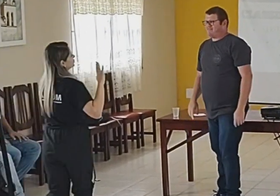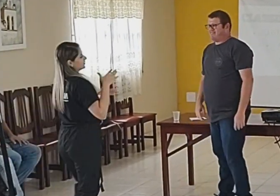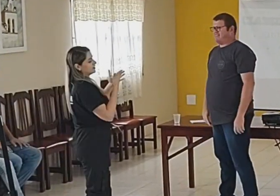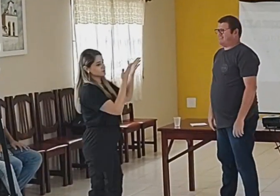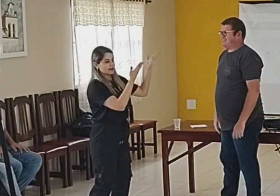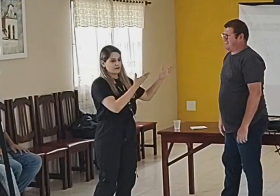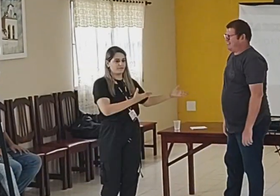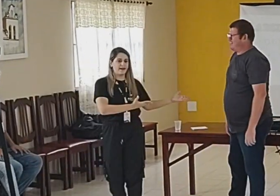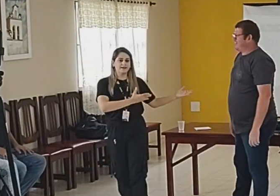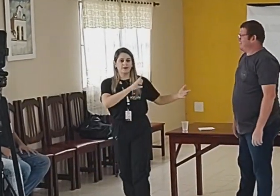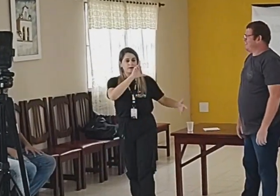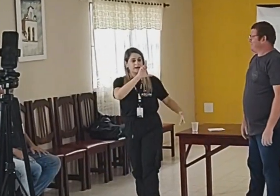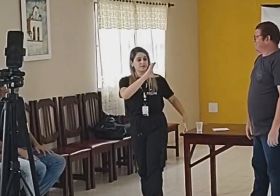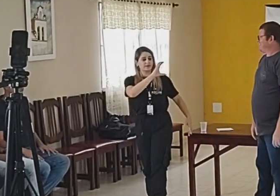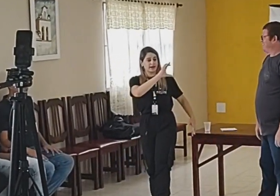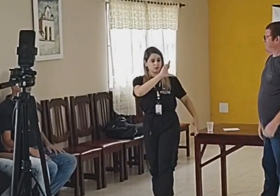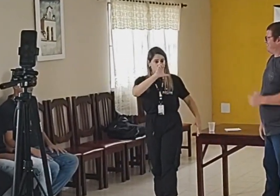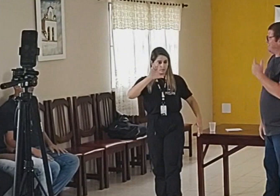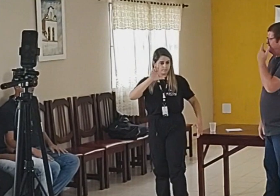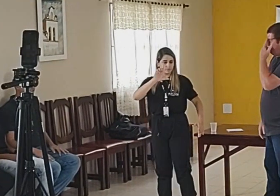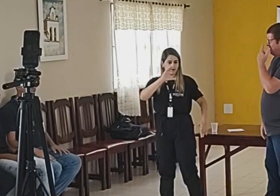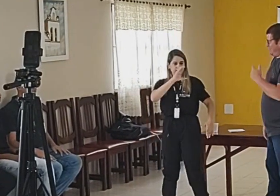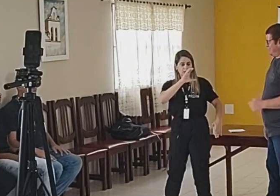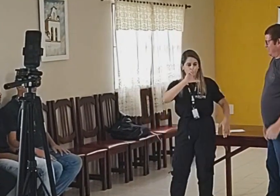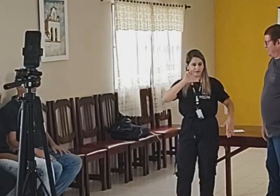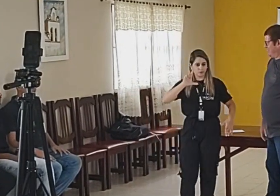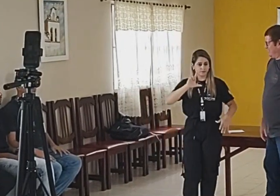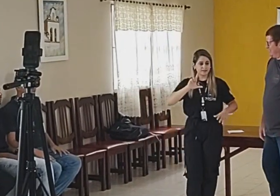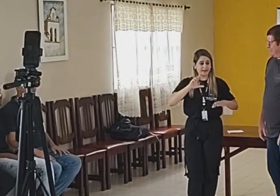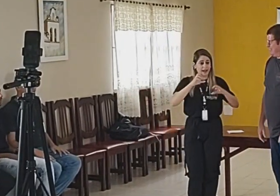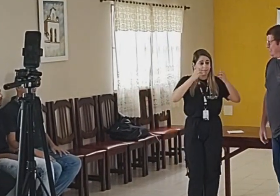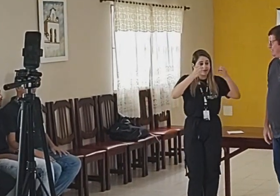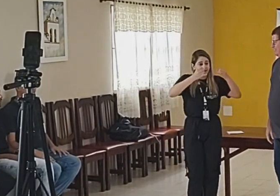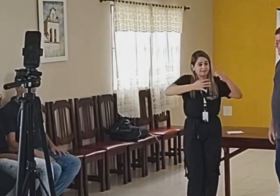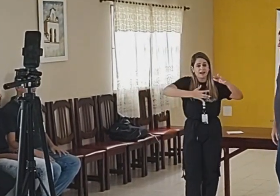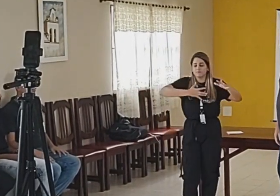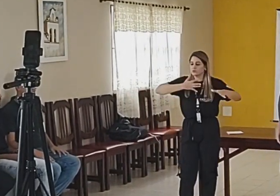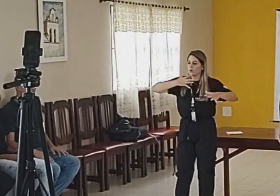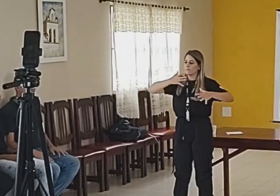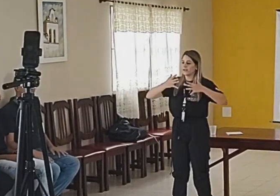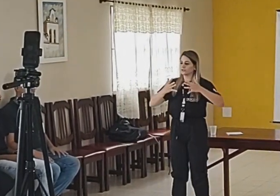Quando você quer representar de forma